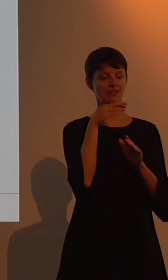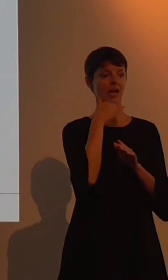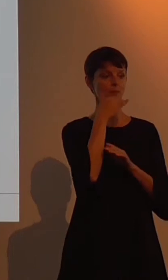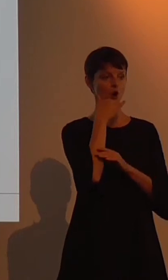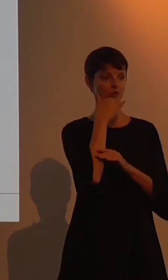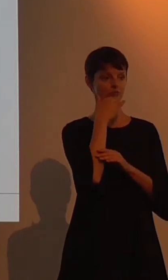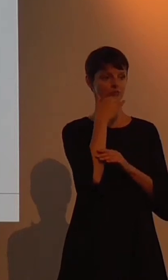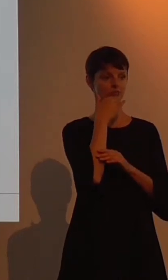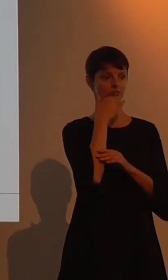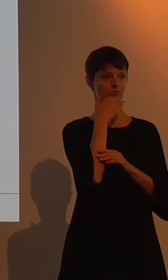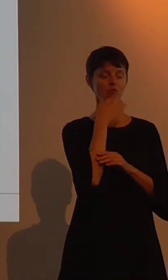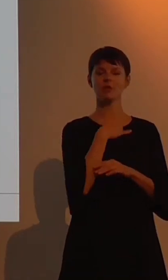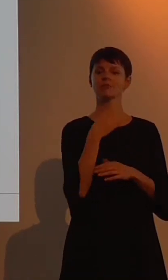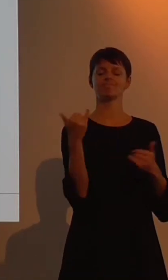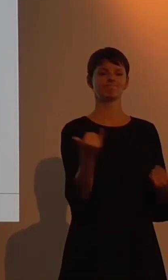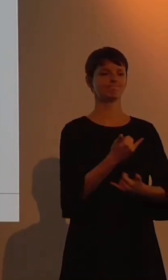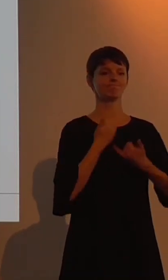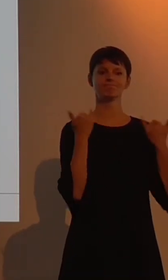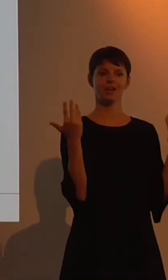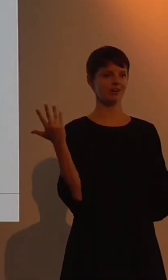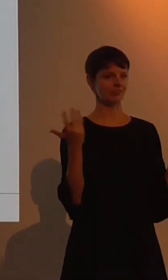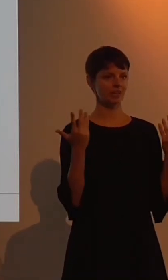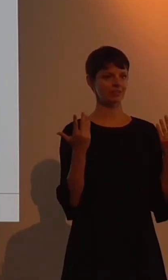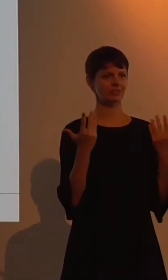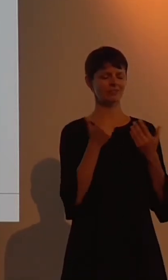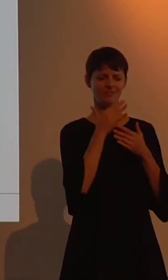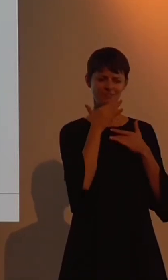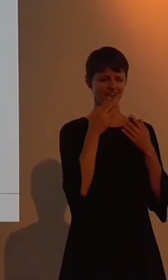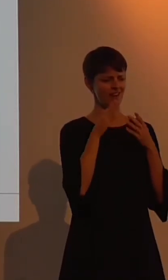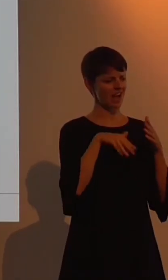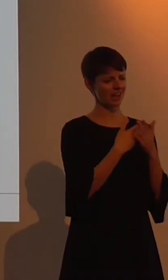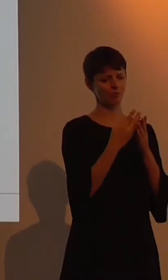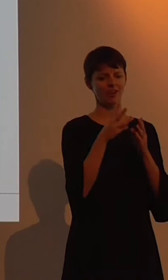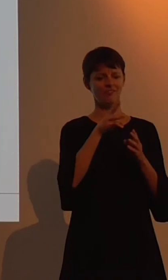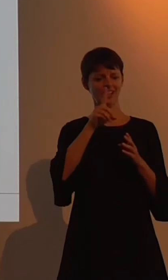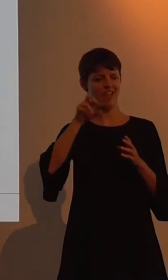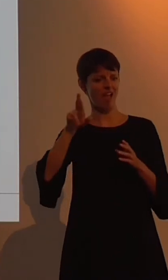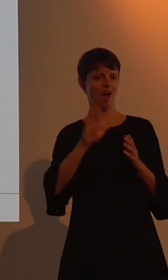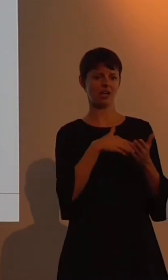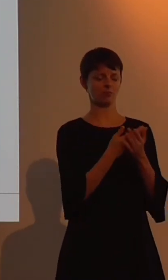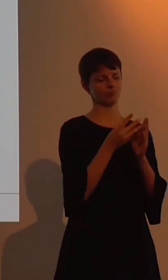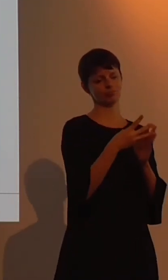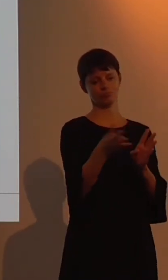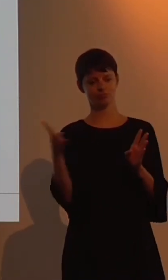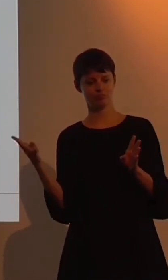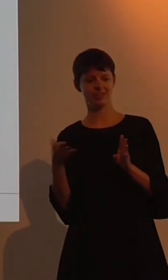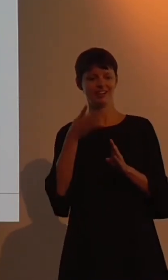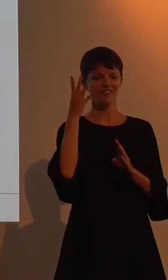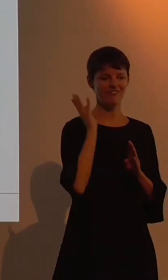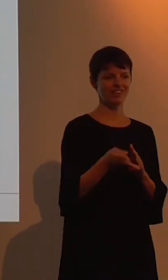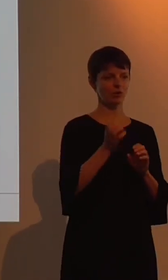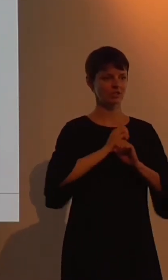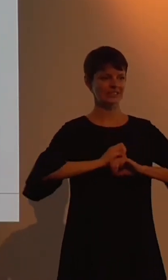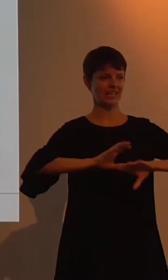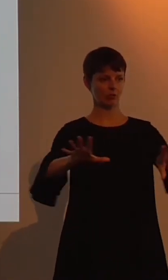direkt Verständnis war. Was ich auch toll finde, ist, dass Sie ja sehr umfangreich und vielfältig dann später bei der deutschen Diskussion mit mehr als 400 Sendungen